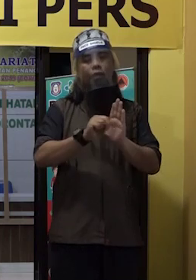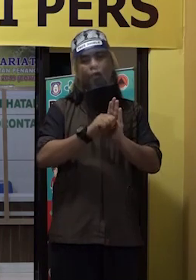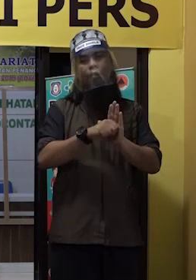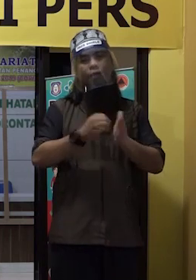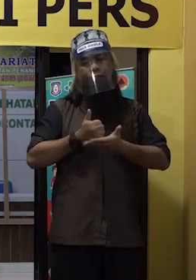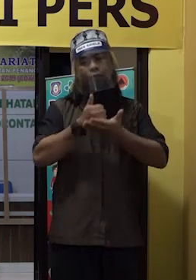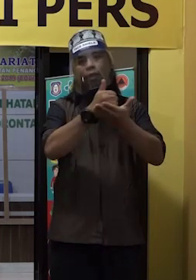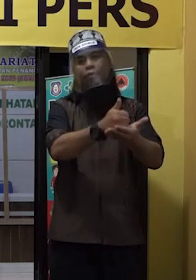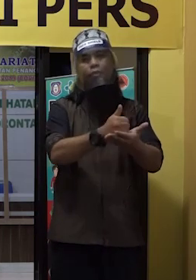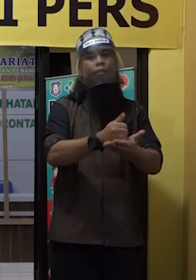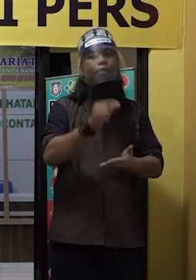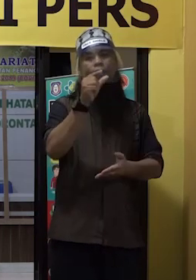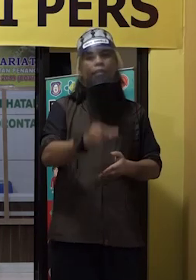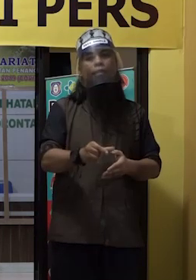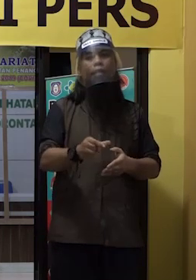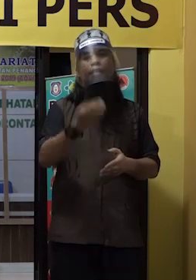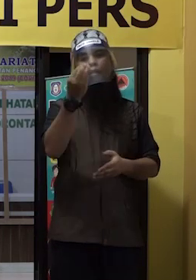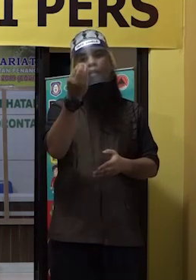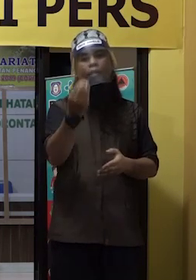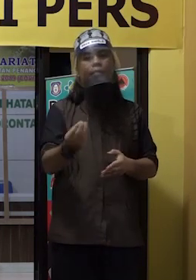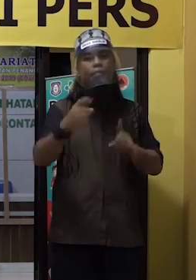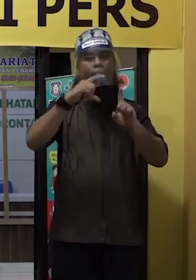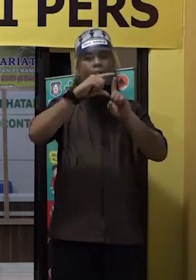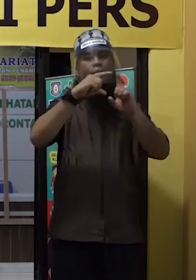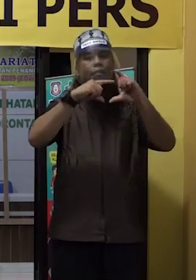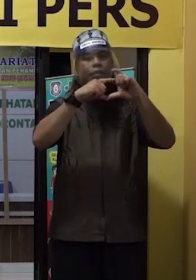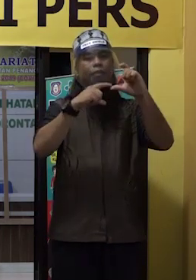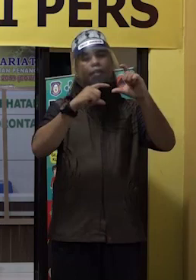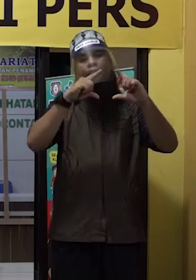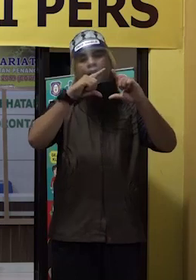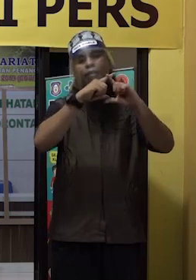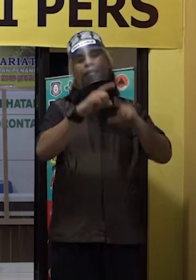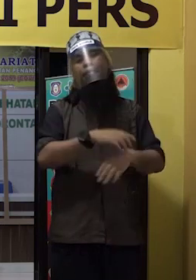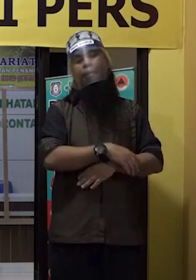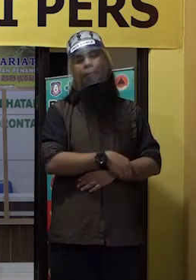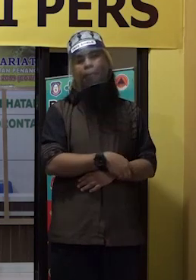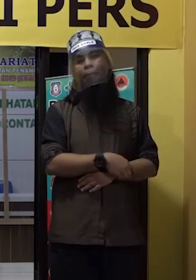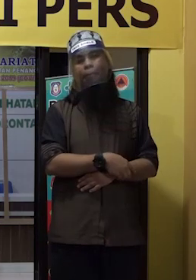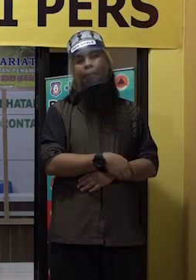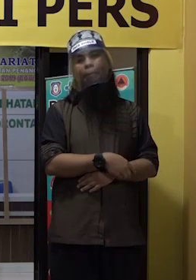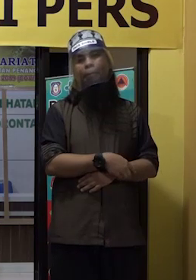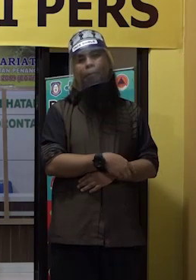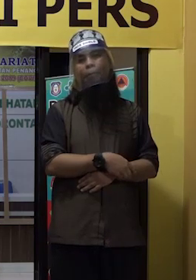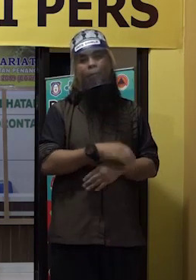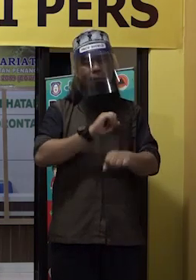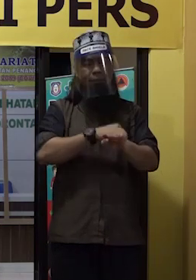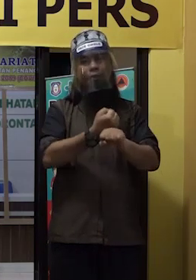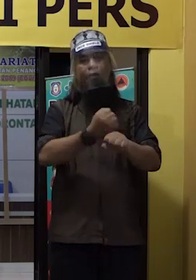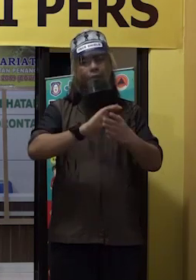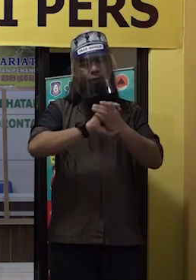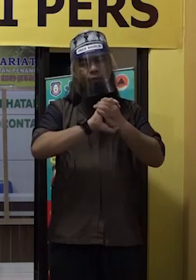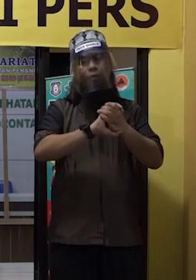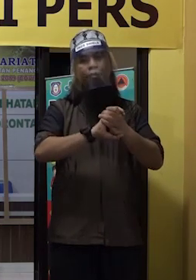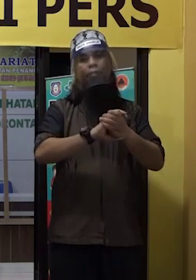karantina di desa atau di kelurahan. Tentu ini akan bekerja sama dengan pemerintah, baik itu pemerintah desa